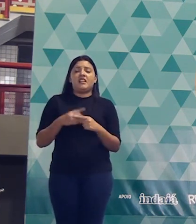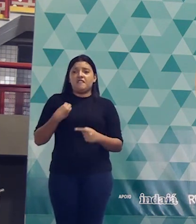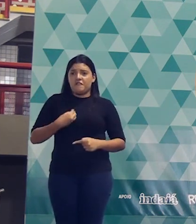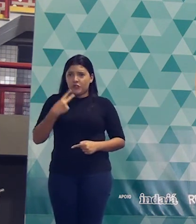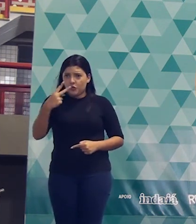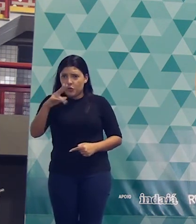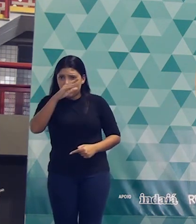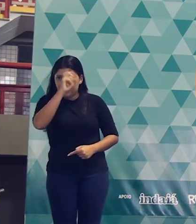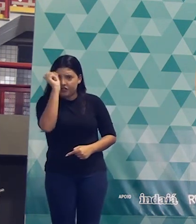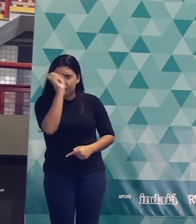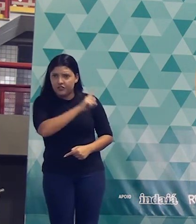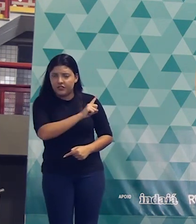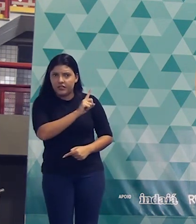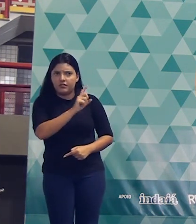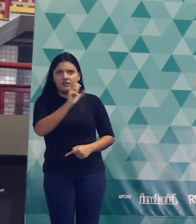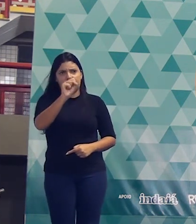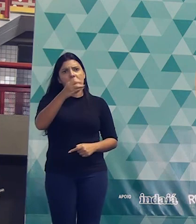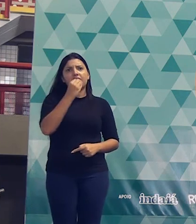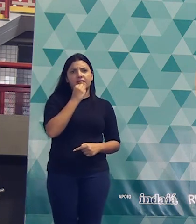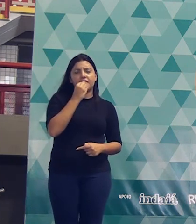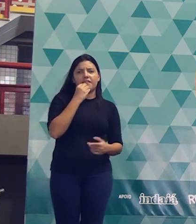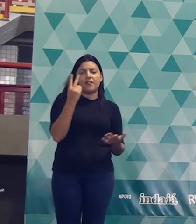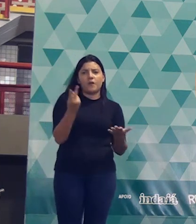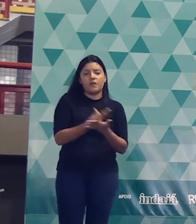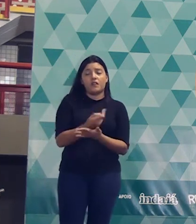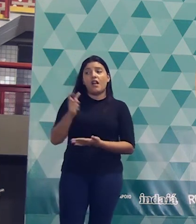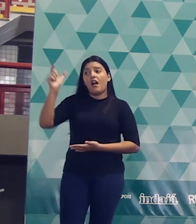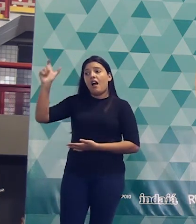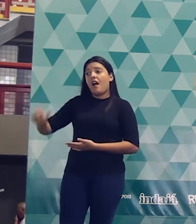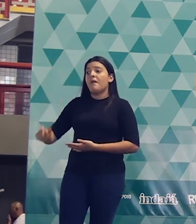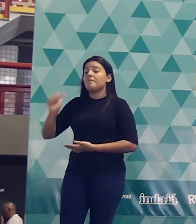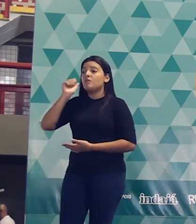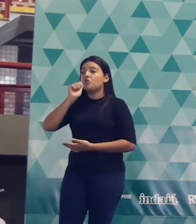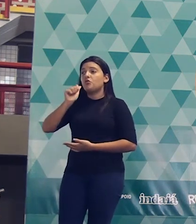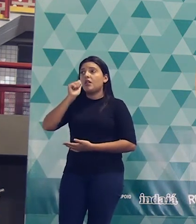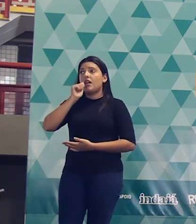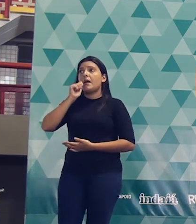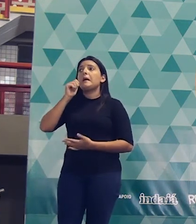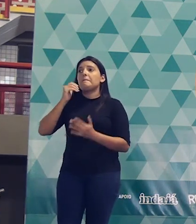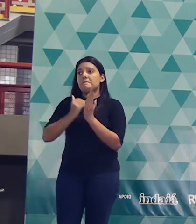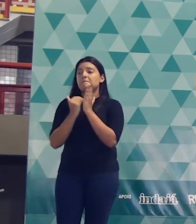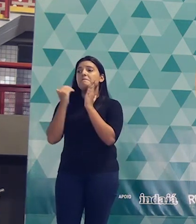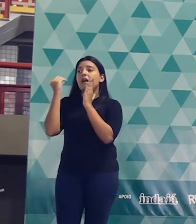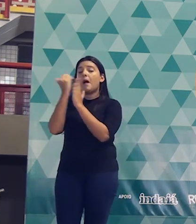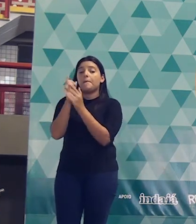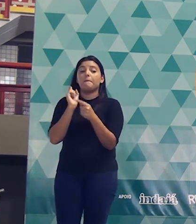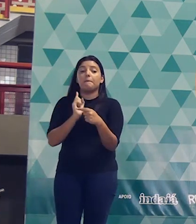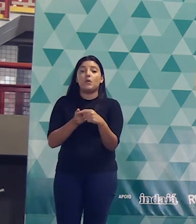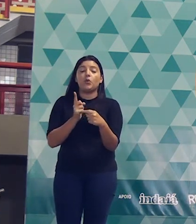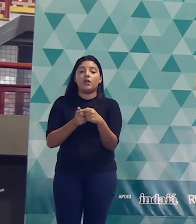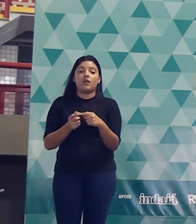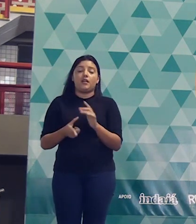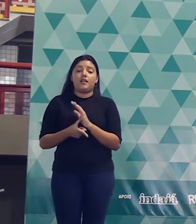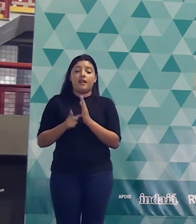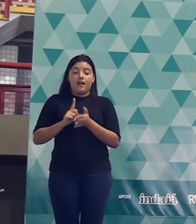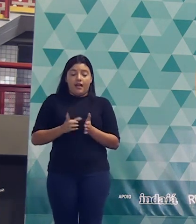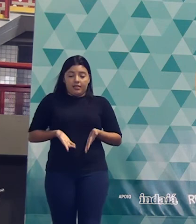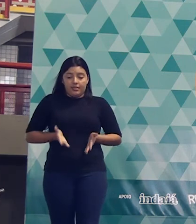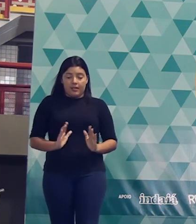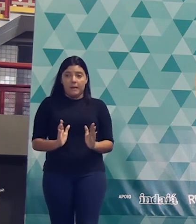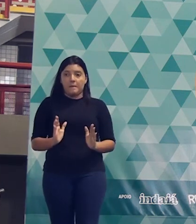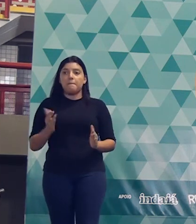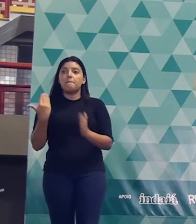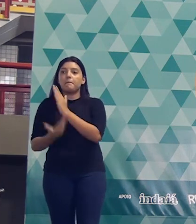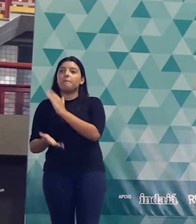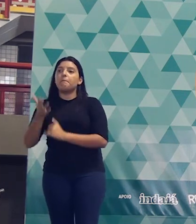difícil? Deve ser, não sei. Mas a vida dela, talvez foi um pouquinho mais. Vou dizer por quê, Antes de nascer, ela perdeu o